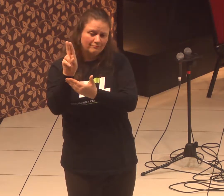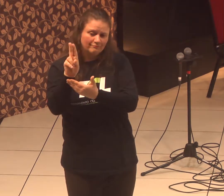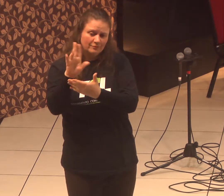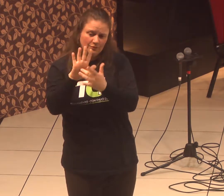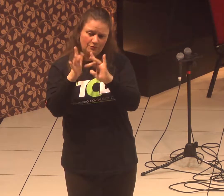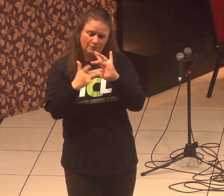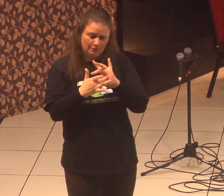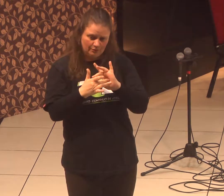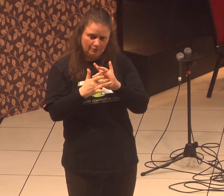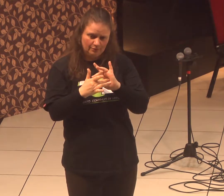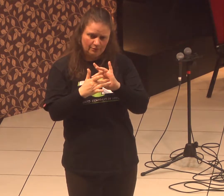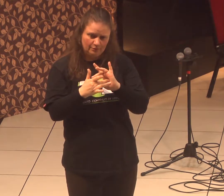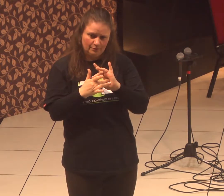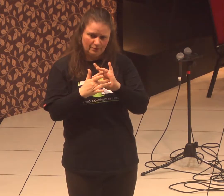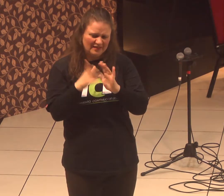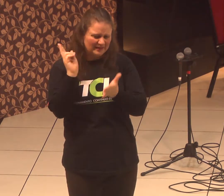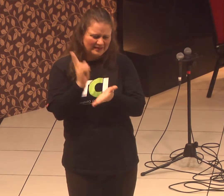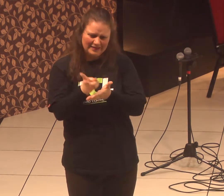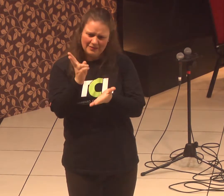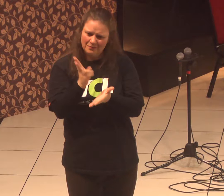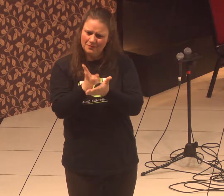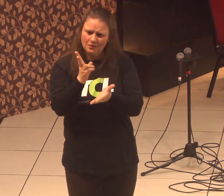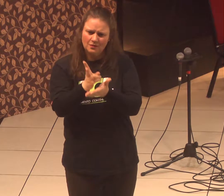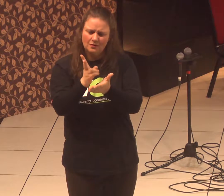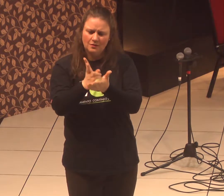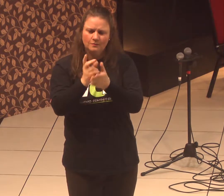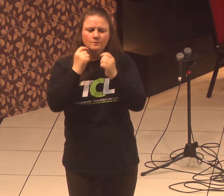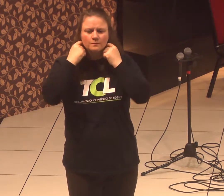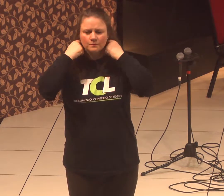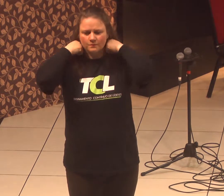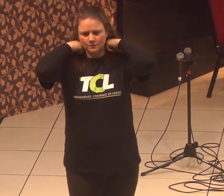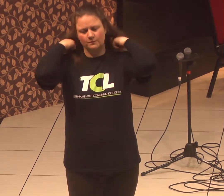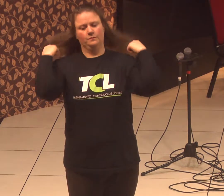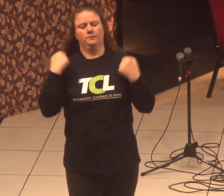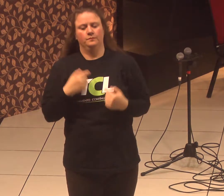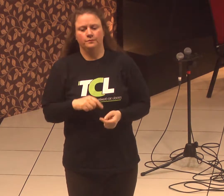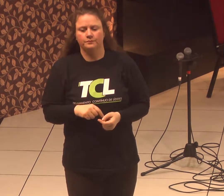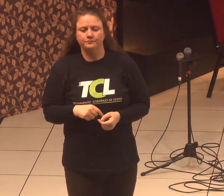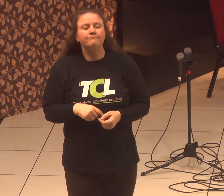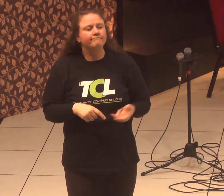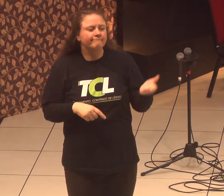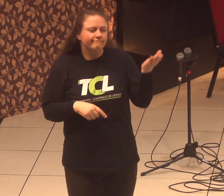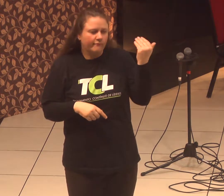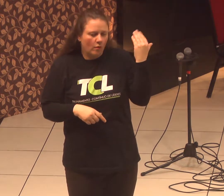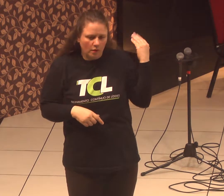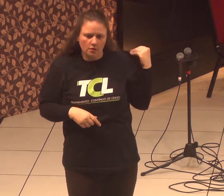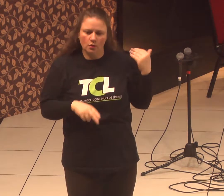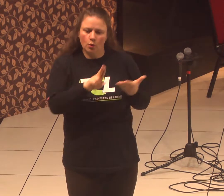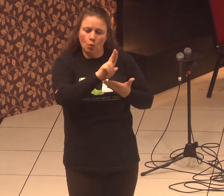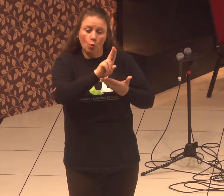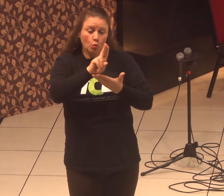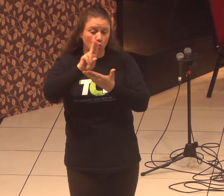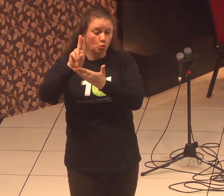E nome, quando a gente fala de nome, sobretudo na época, nome, ele